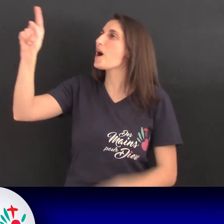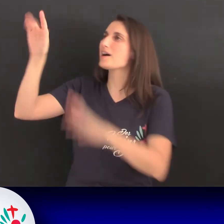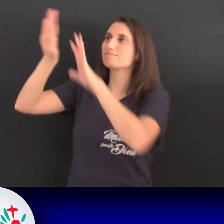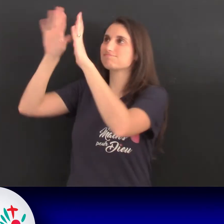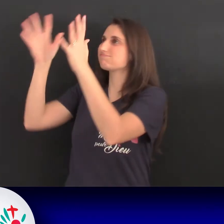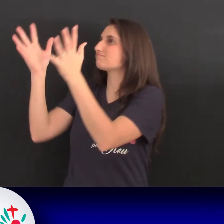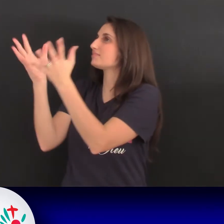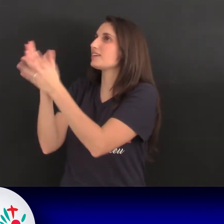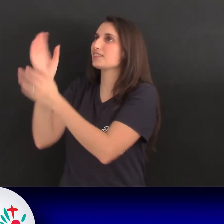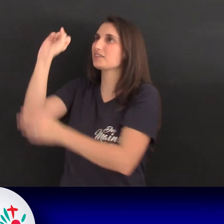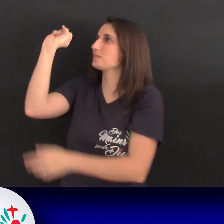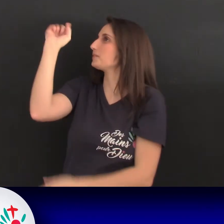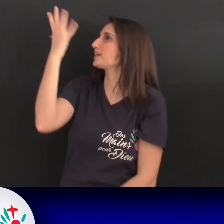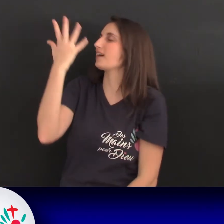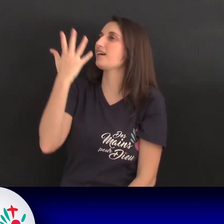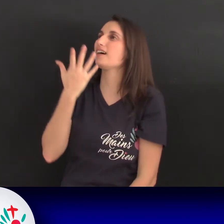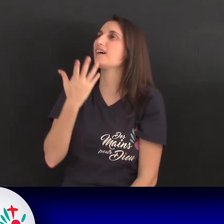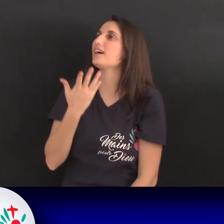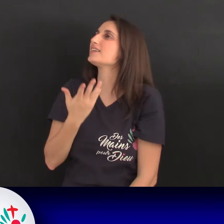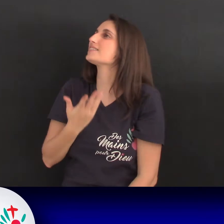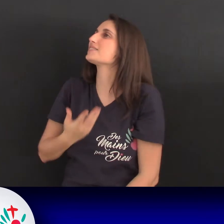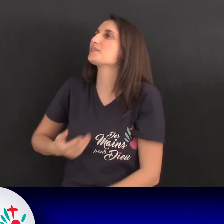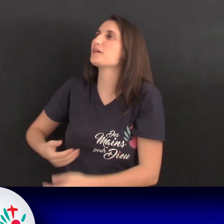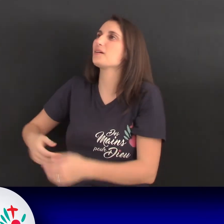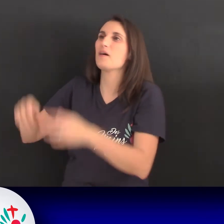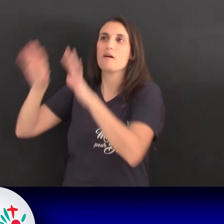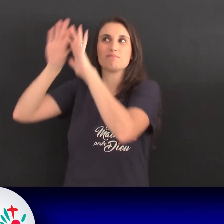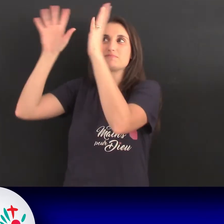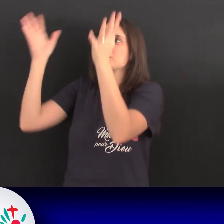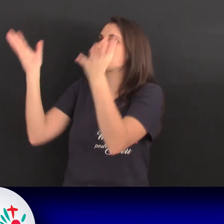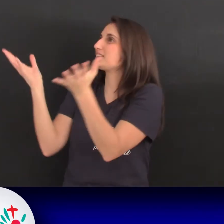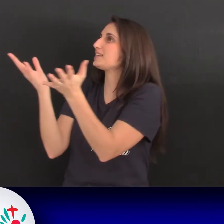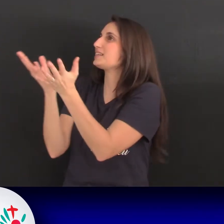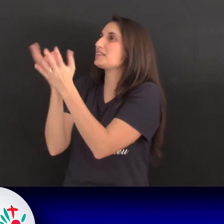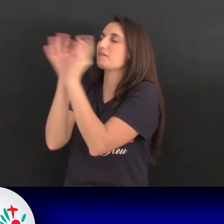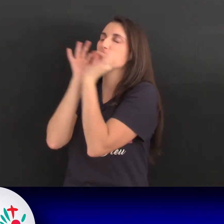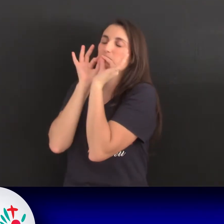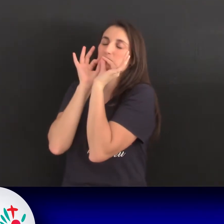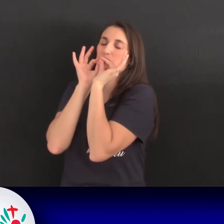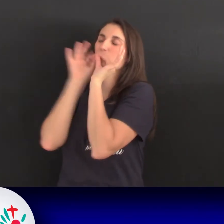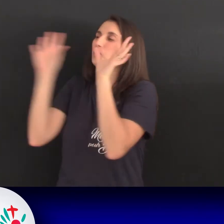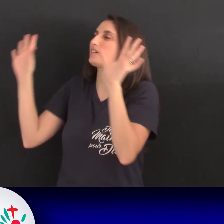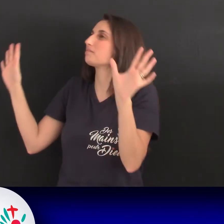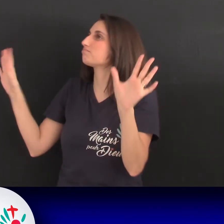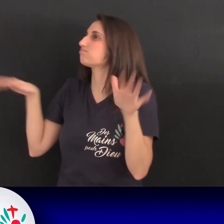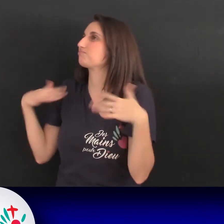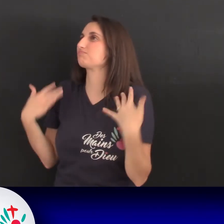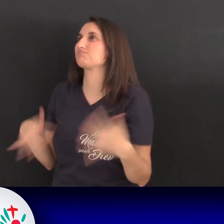En toi tout n'est que grâce, tout est